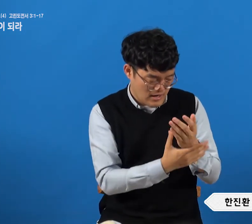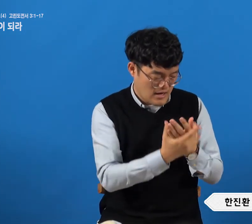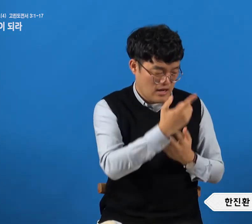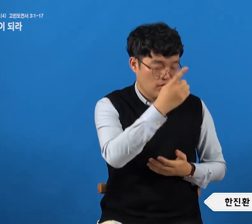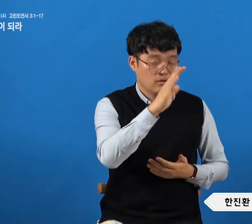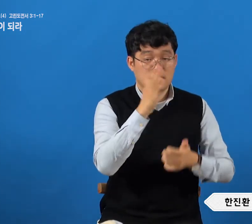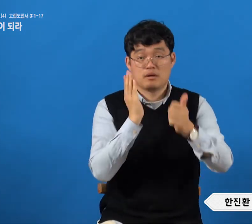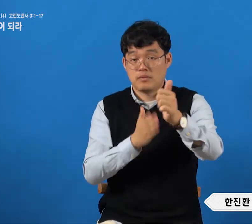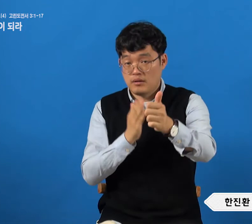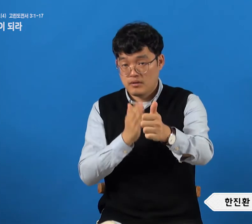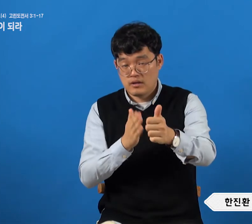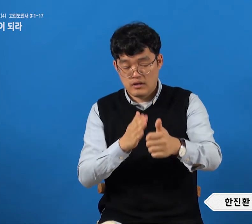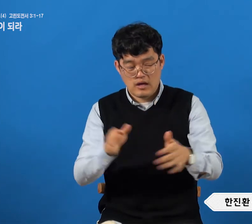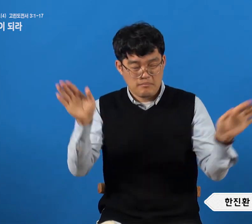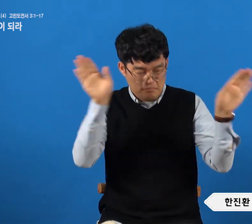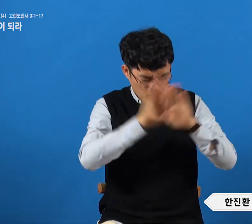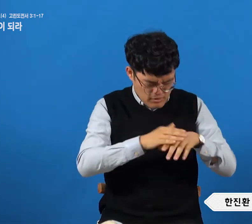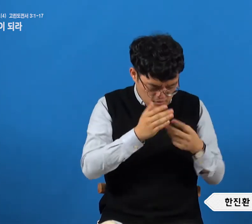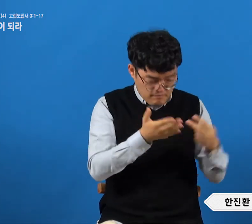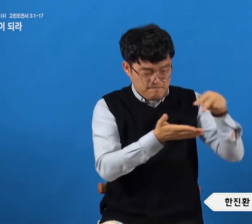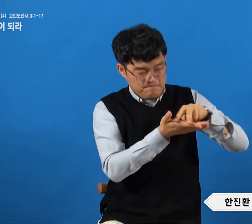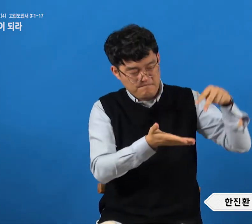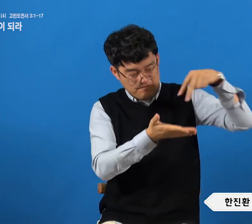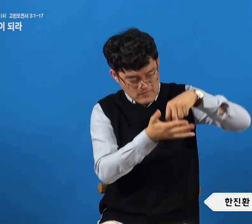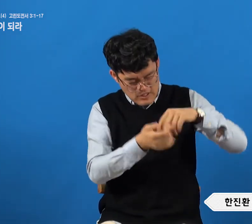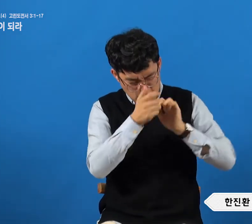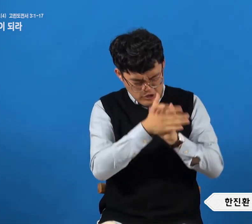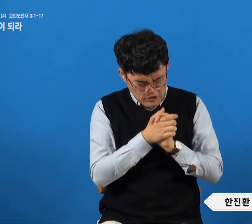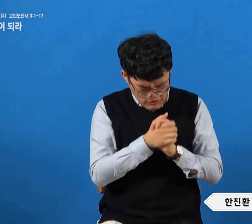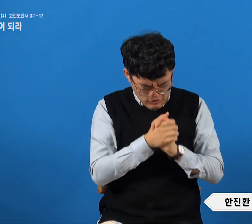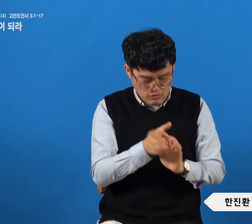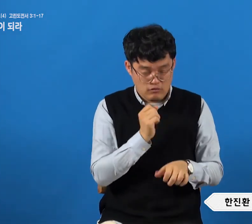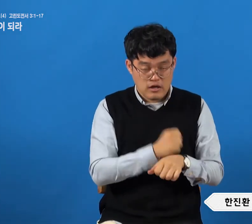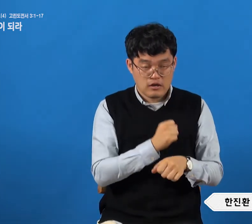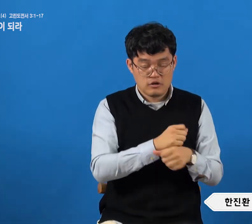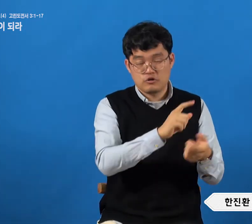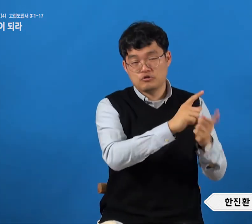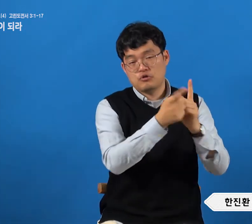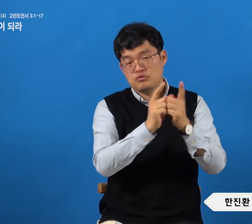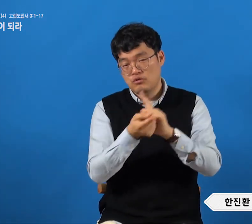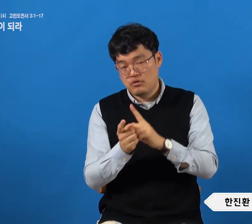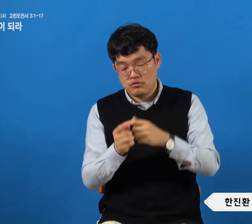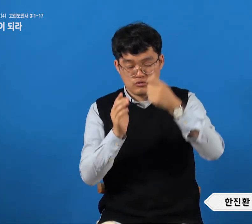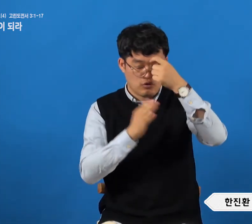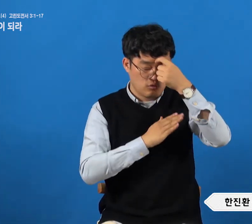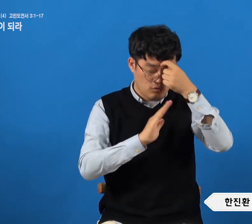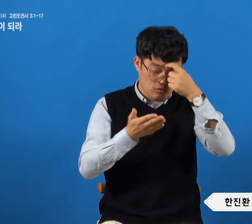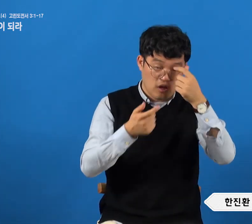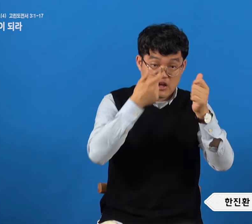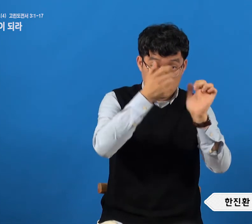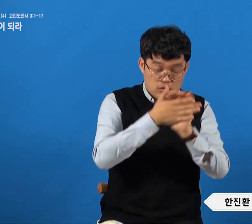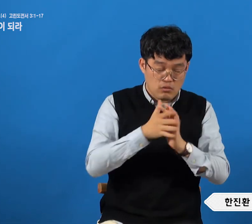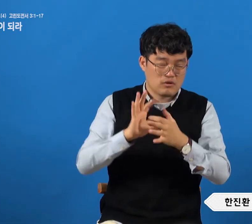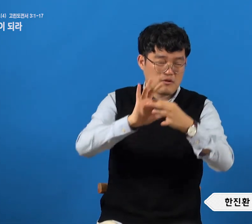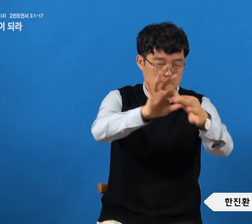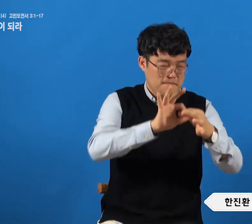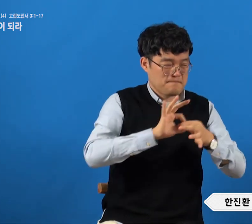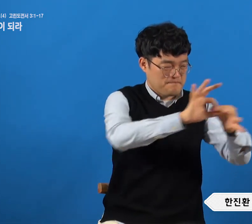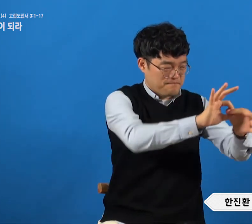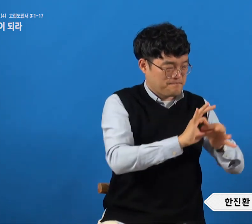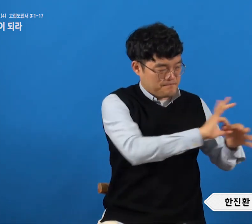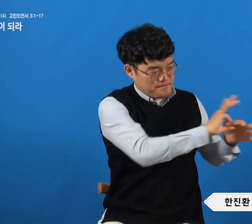있기를 바랍니다. 한밤중에도 벌떡벌떡 일어나서 기도하지 않고서는 견딜 수 없도록 기도의 끈으로 서로